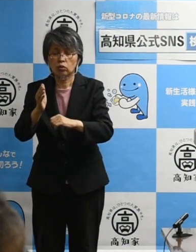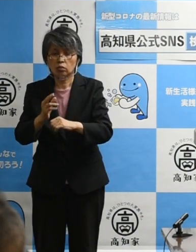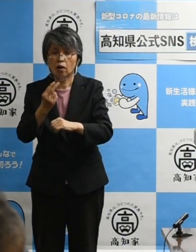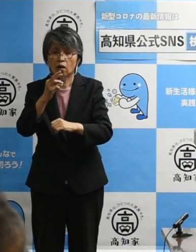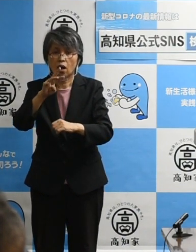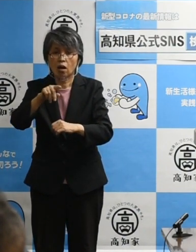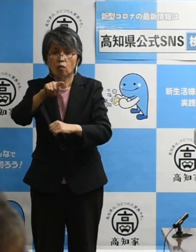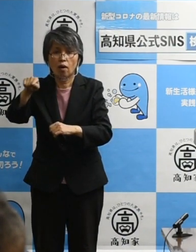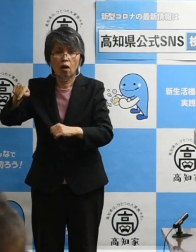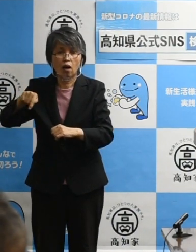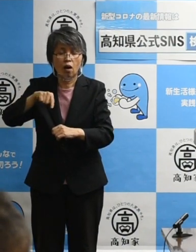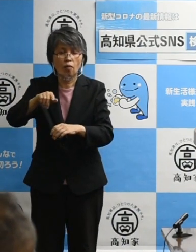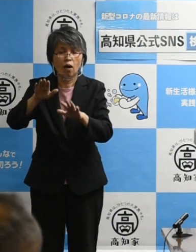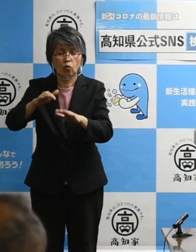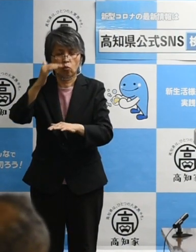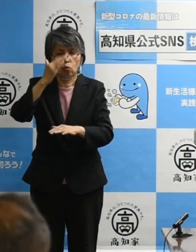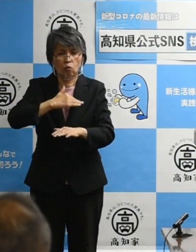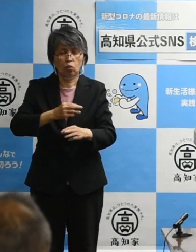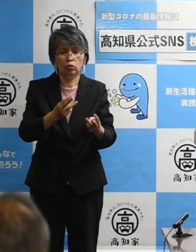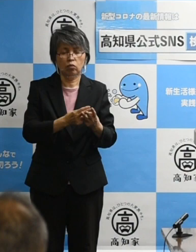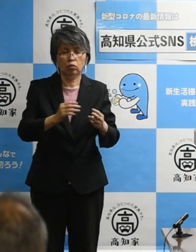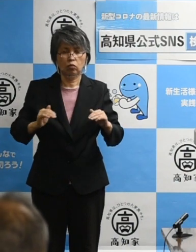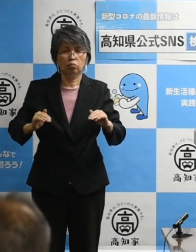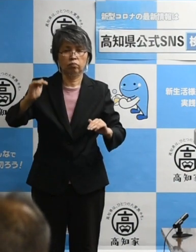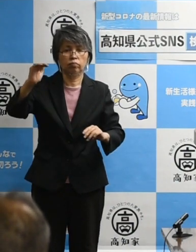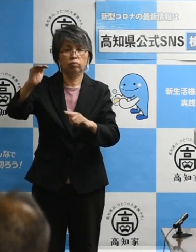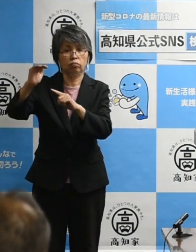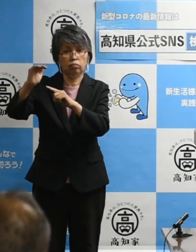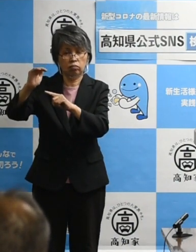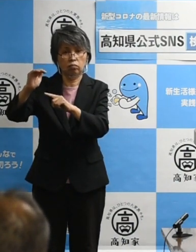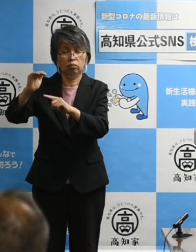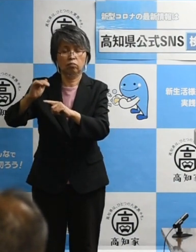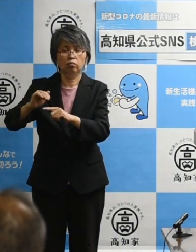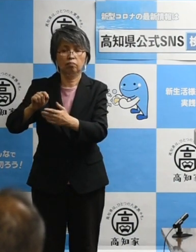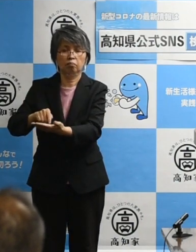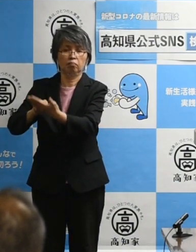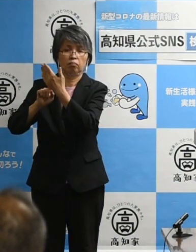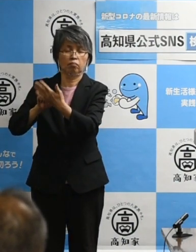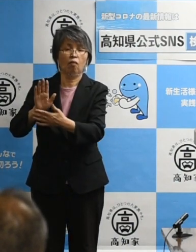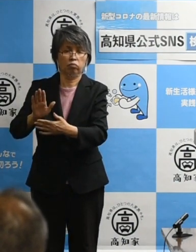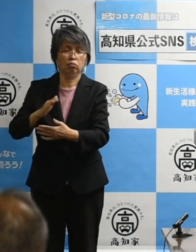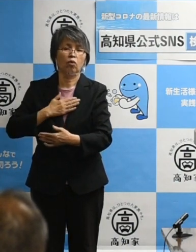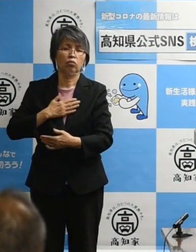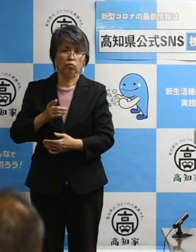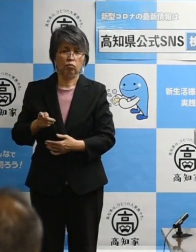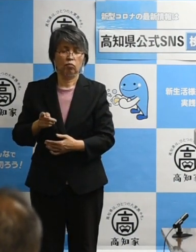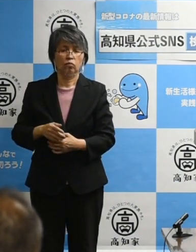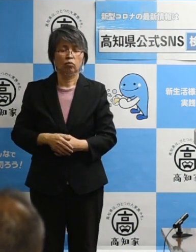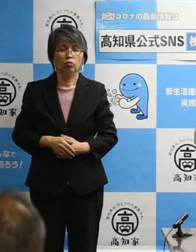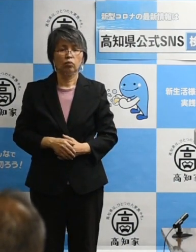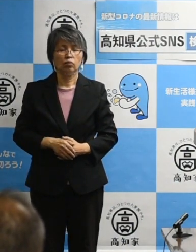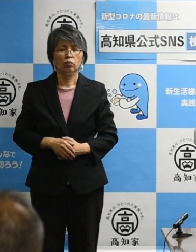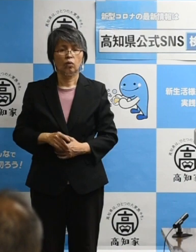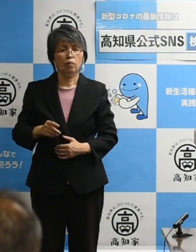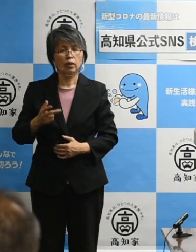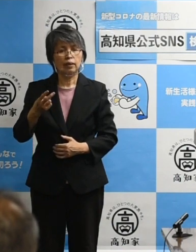は今日の高知県の数字をはるかに上回る数字を瞬間風速では記録していると。でそれもつい